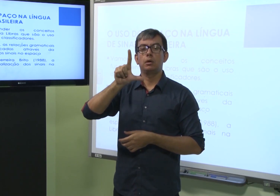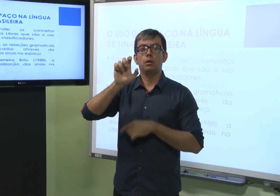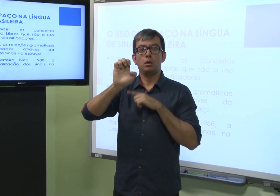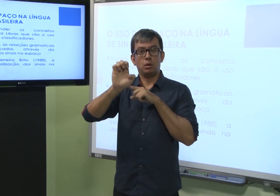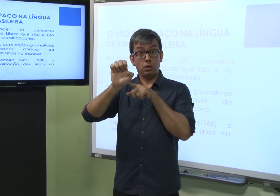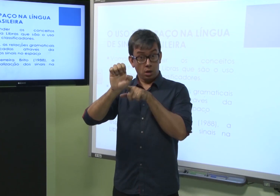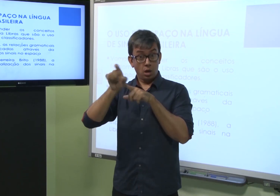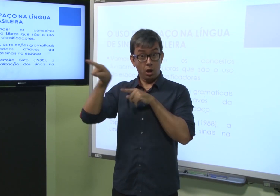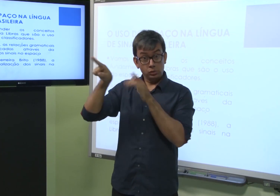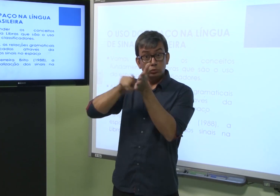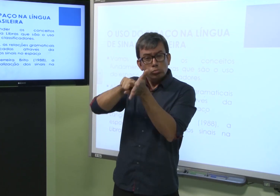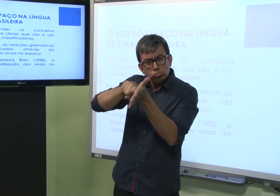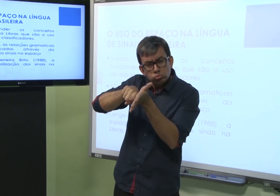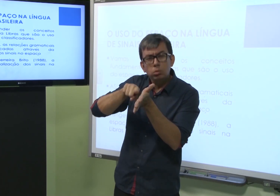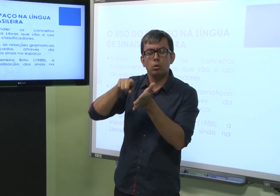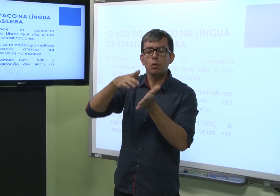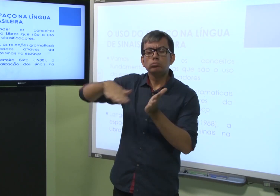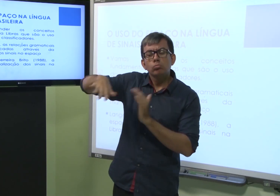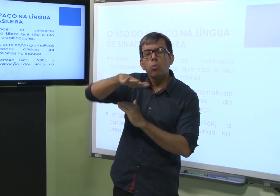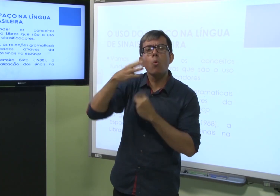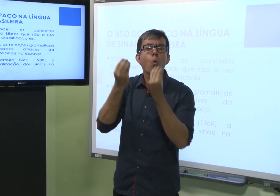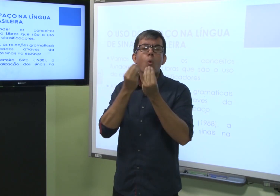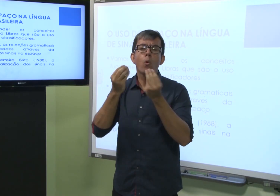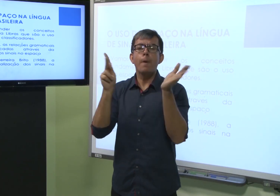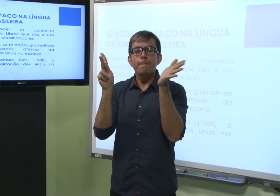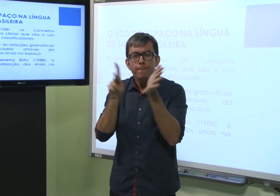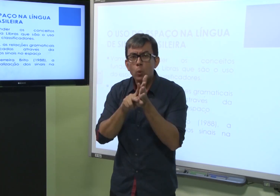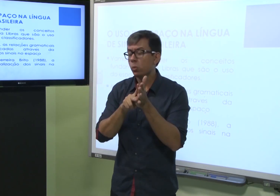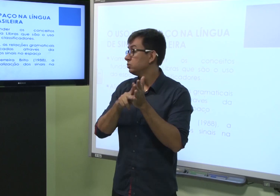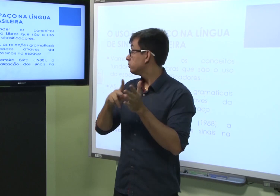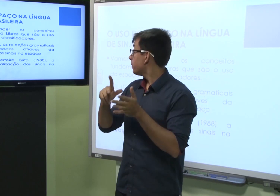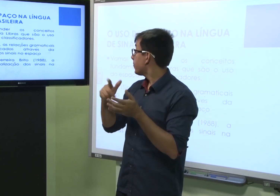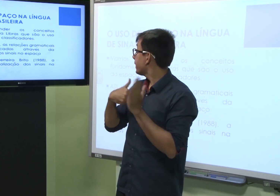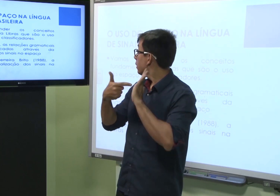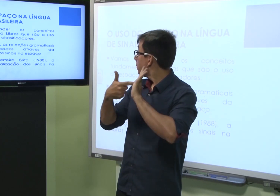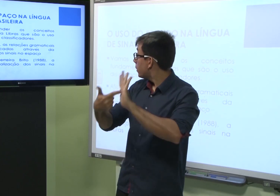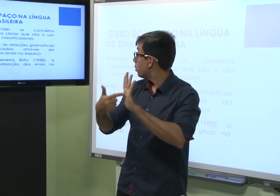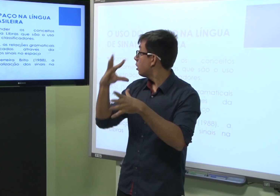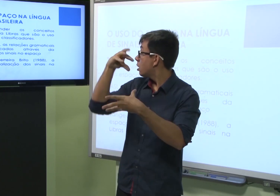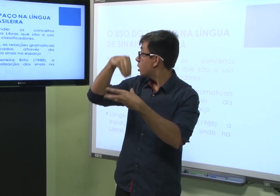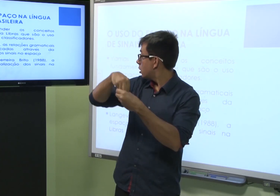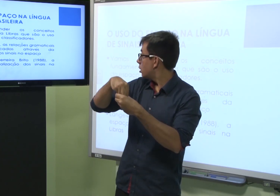E nós vamos falar sobre a CIPL, que pesquisou sobre isso, as